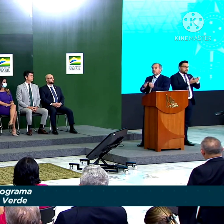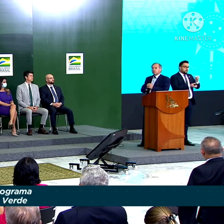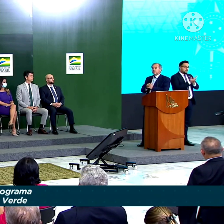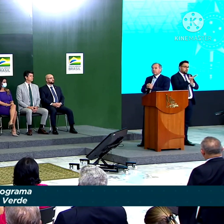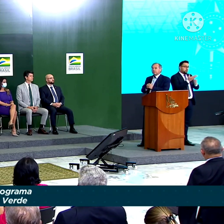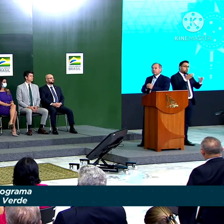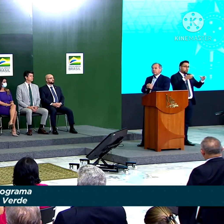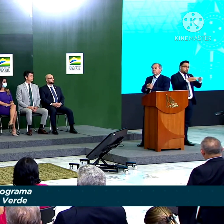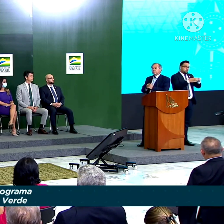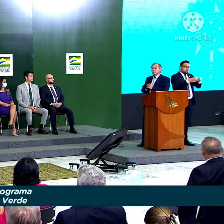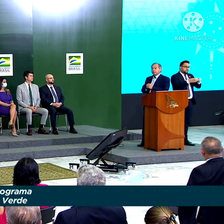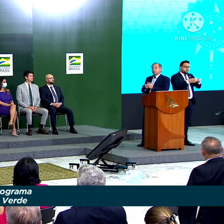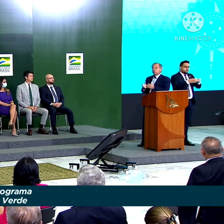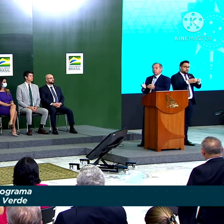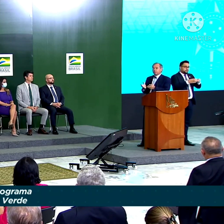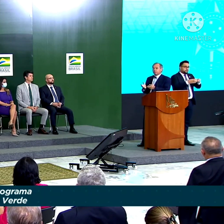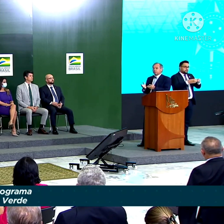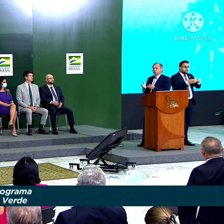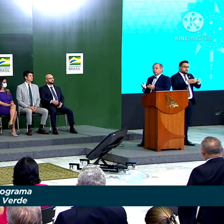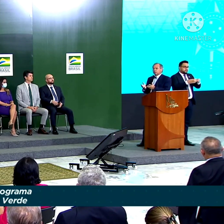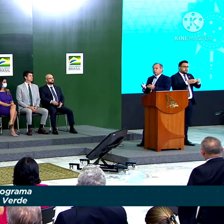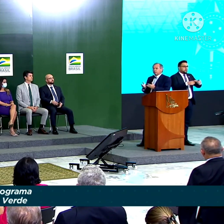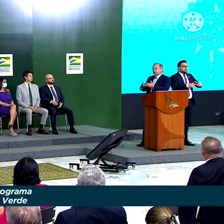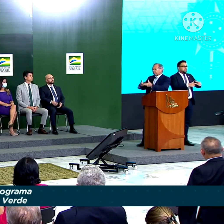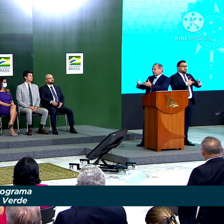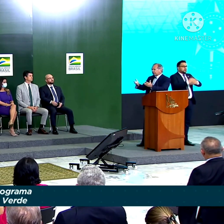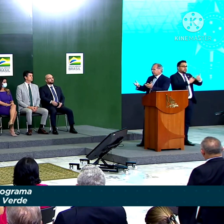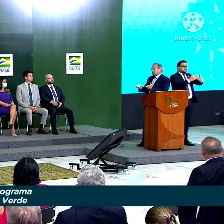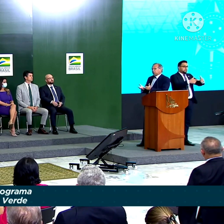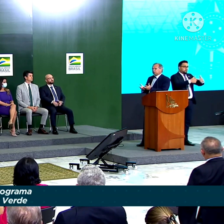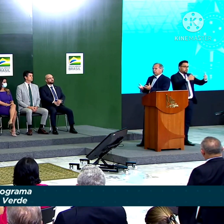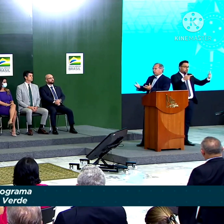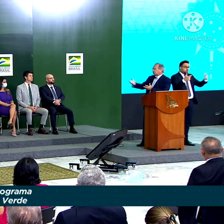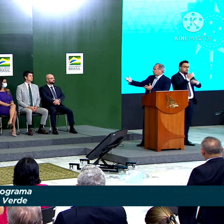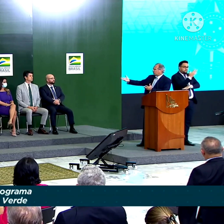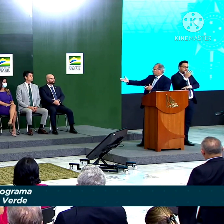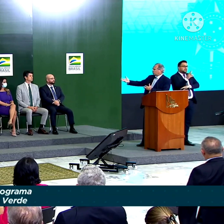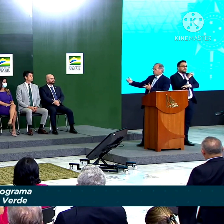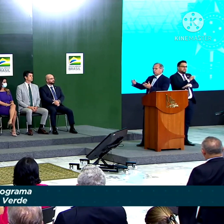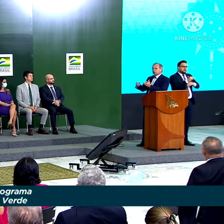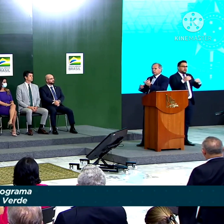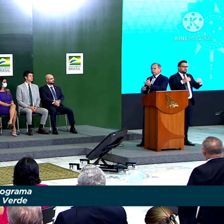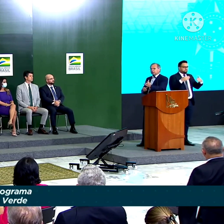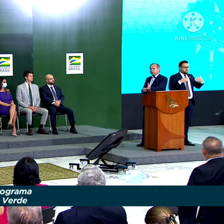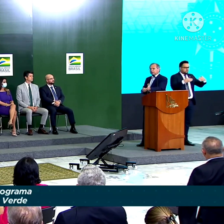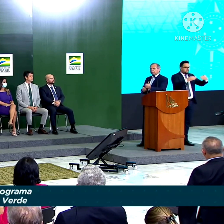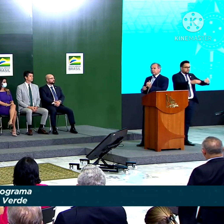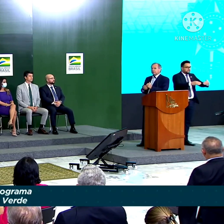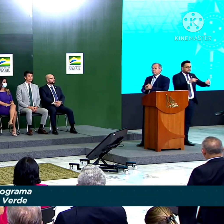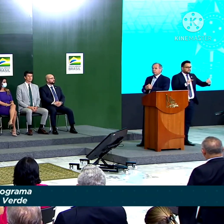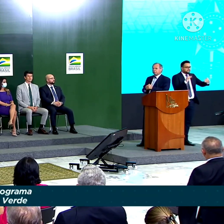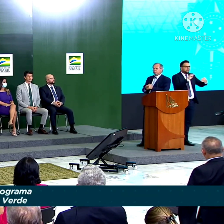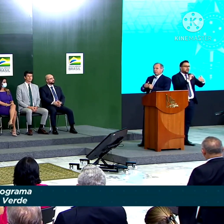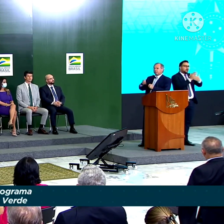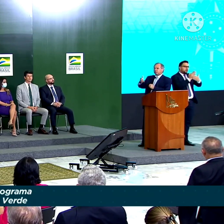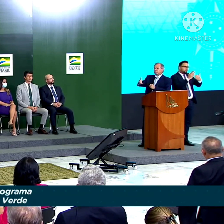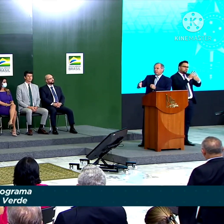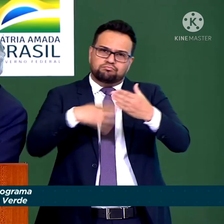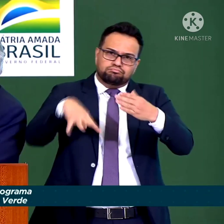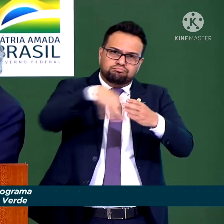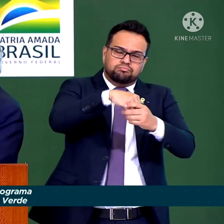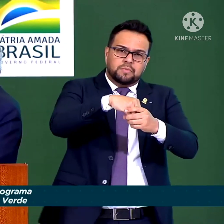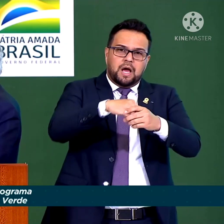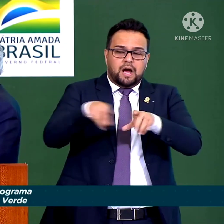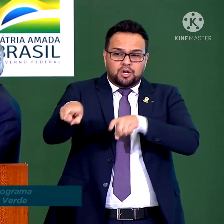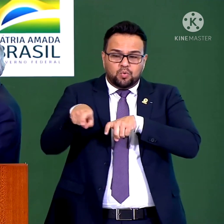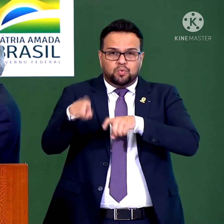Crescimento Verde, que vai integrar esses ministérios, agricultura, meio ambiente,